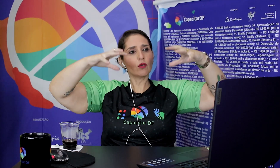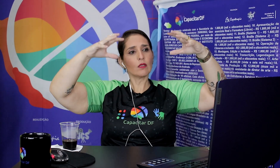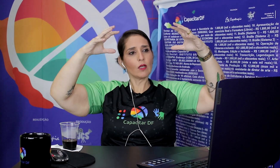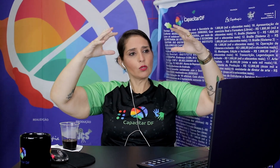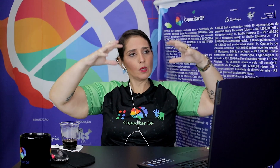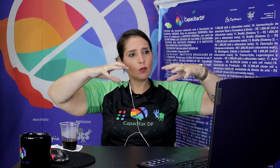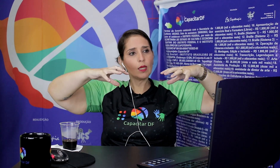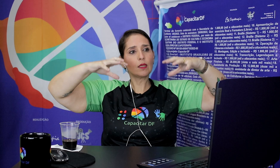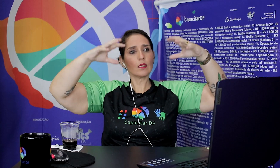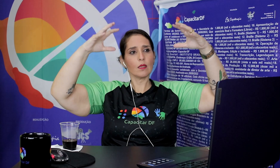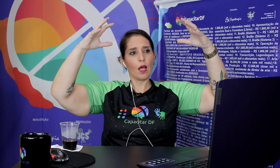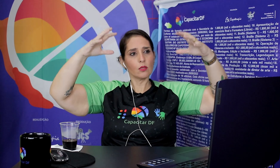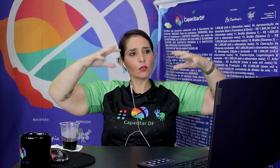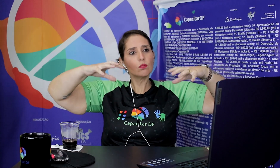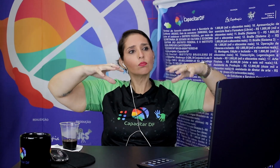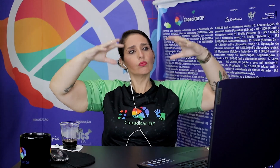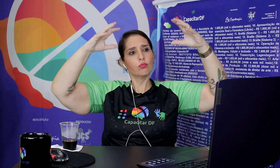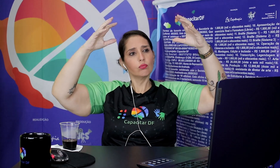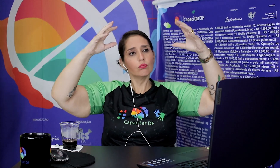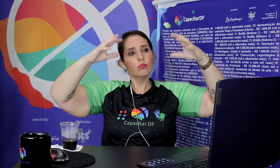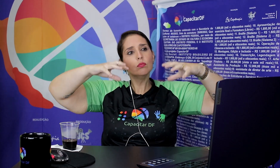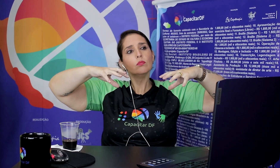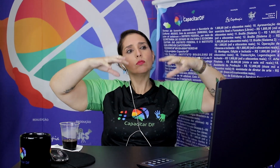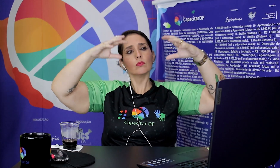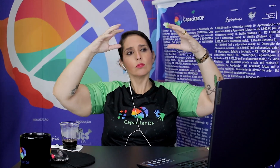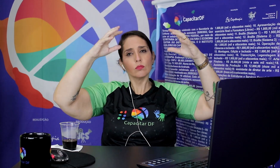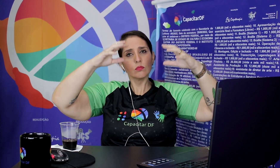Aí você vai diminuindo a intensidade.